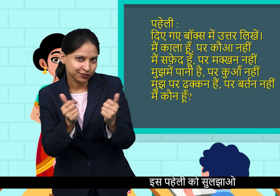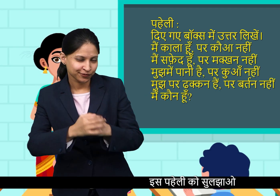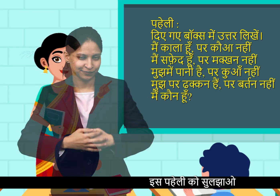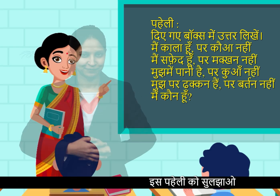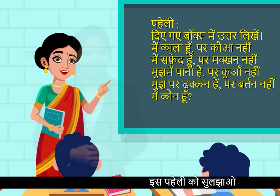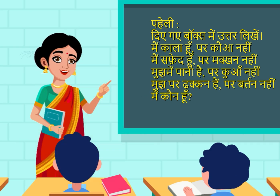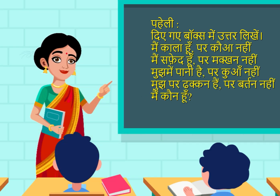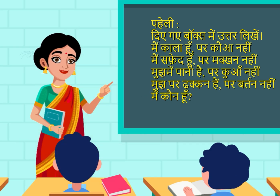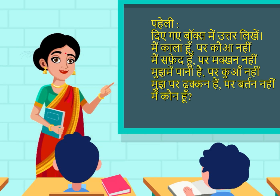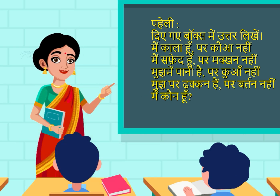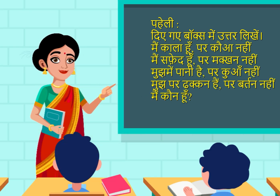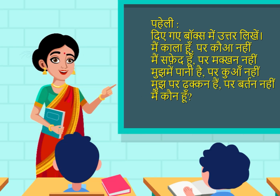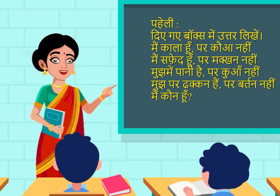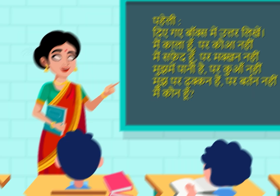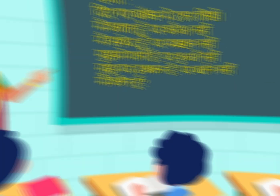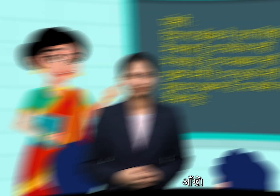को सुलझाओ।